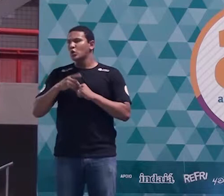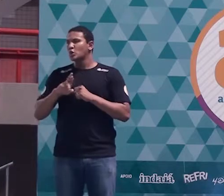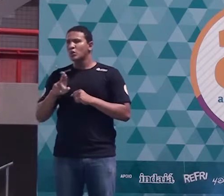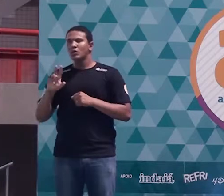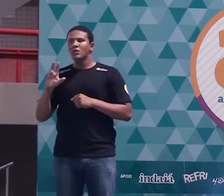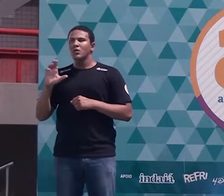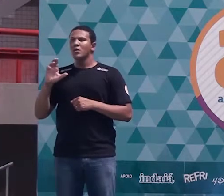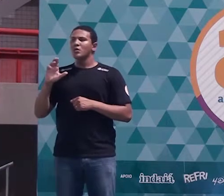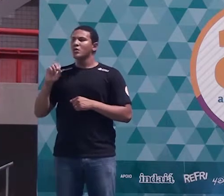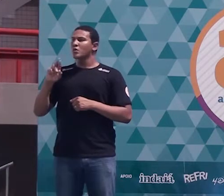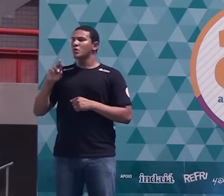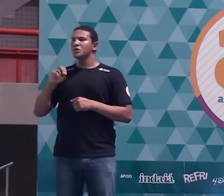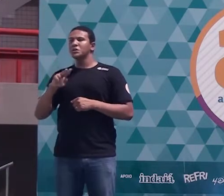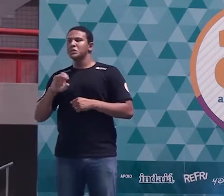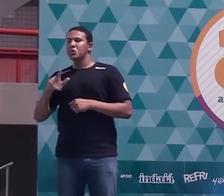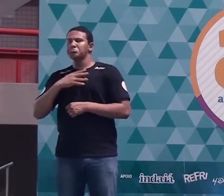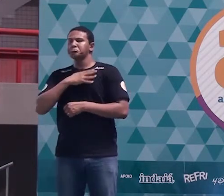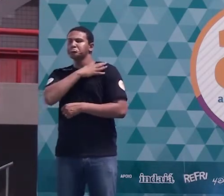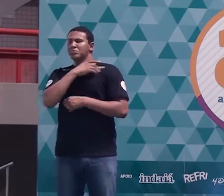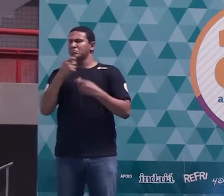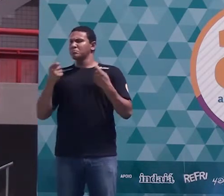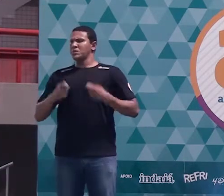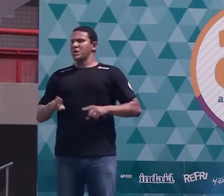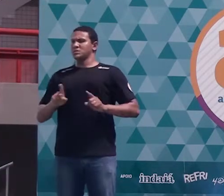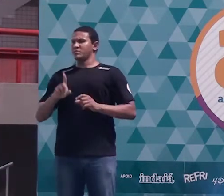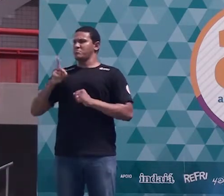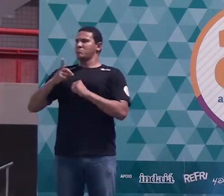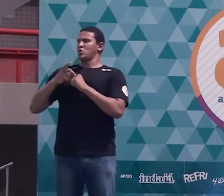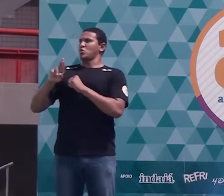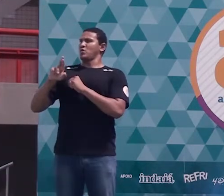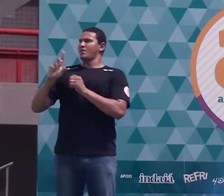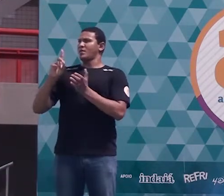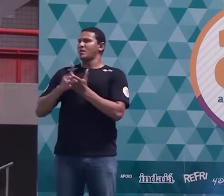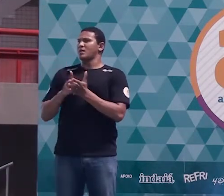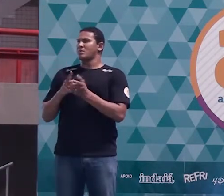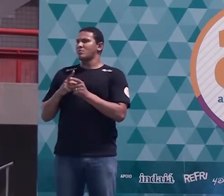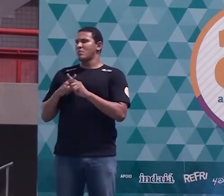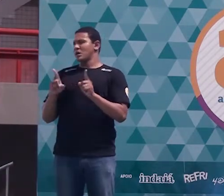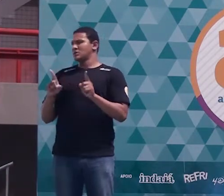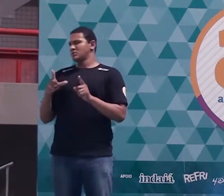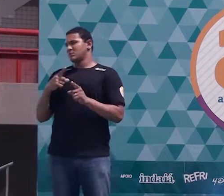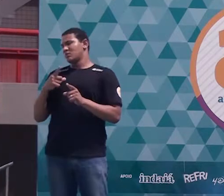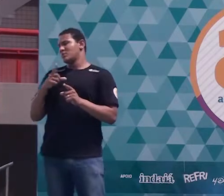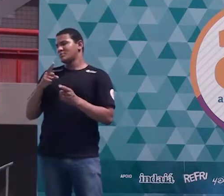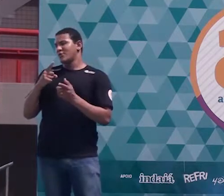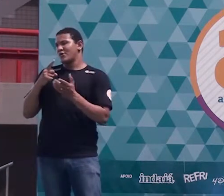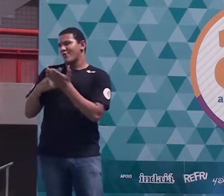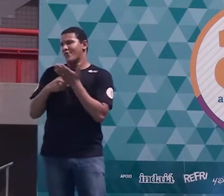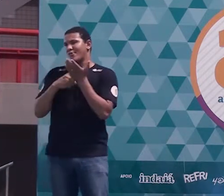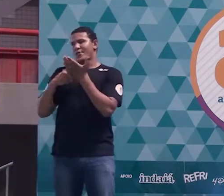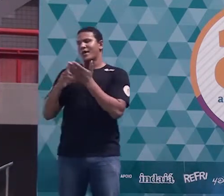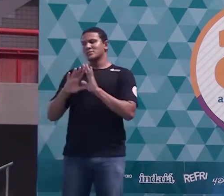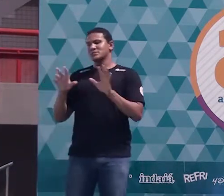coronel, né? Na realidade, não é que você seja um doutor, mas existe uma convenção para isso.